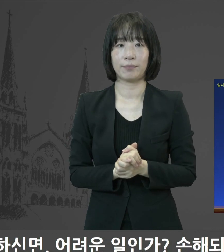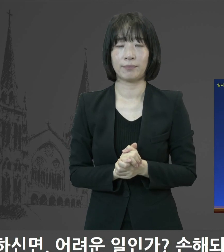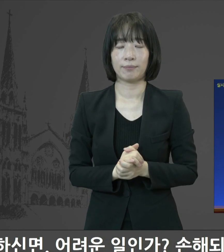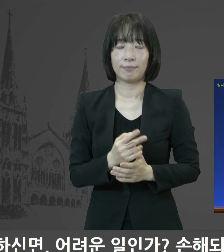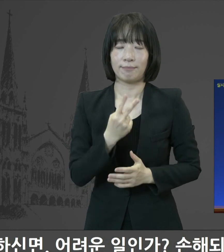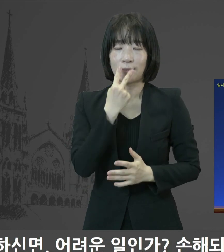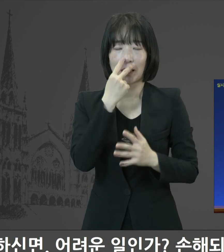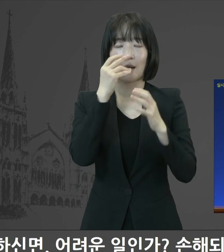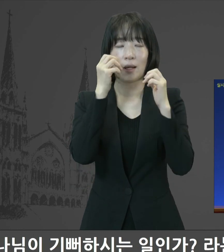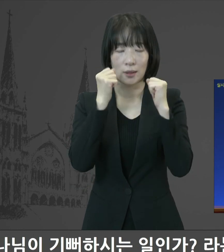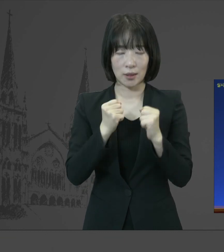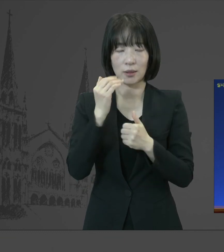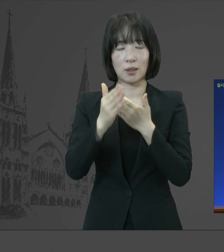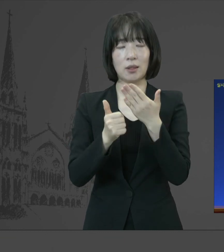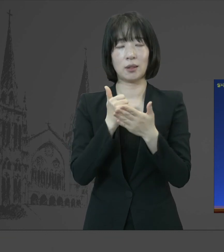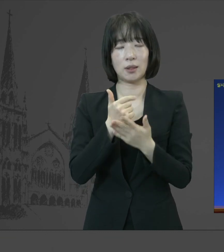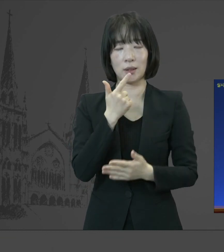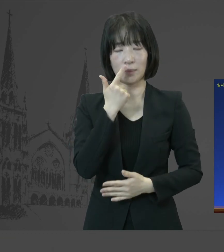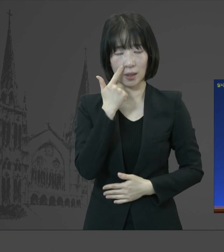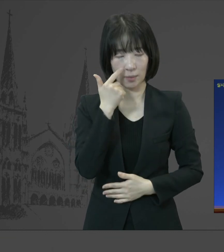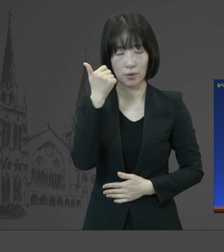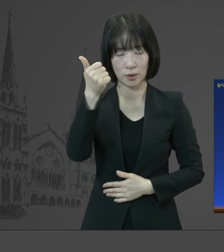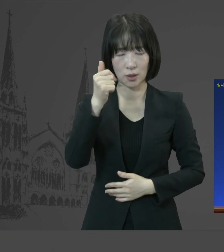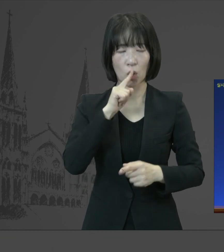살아계신 아버지 하나님, 언약 백성 되기를